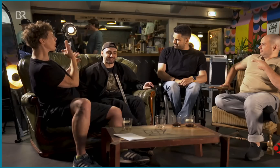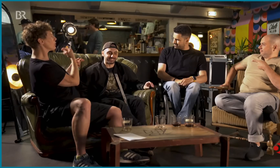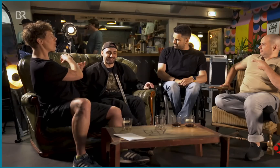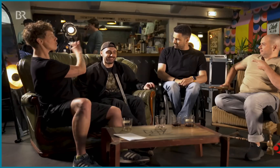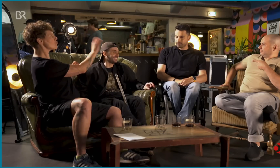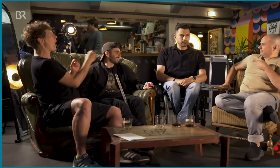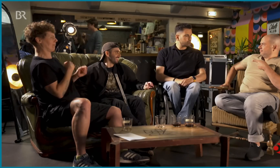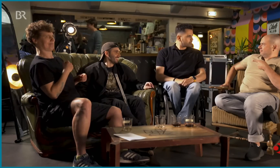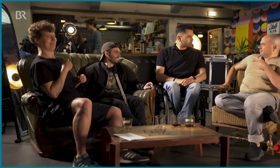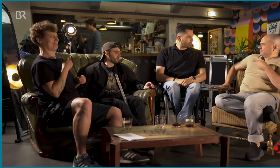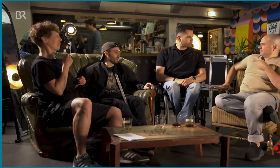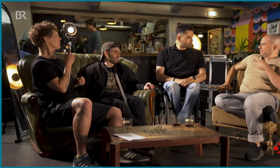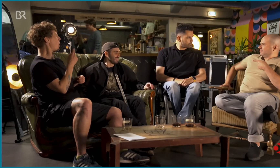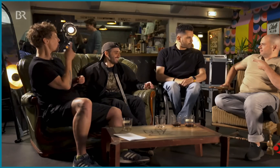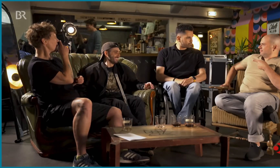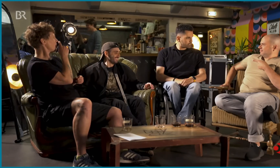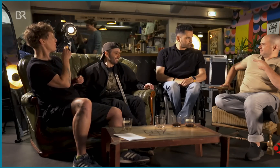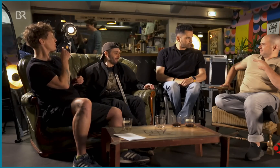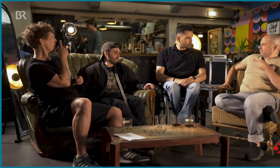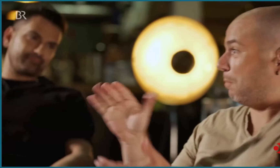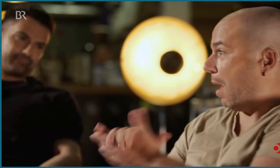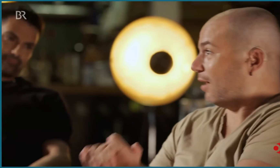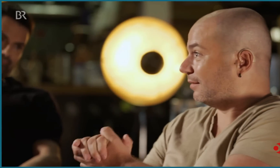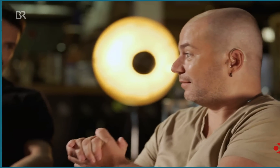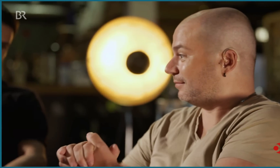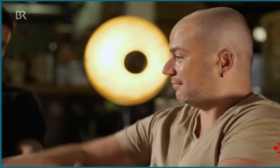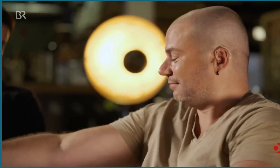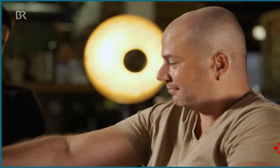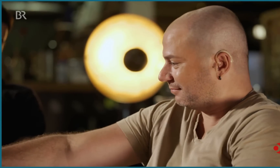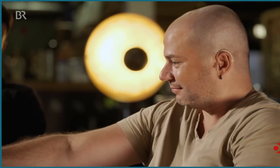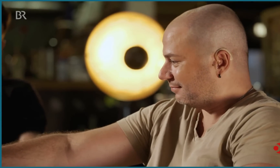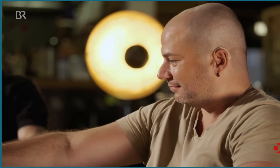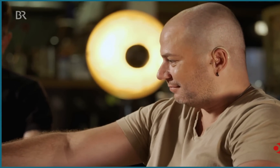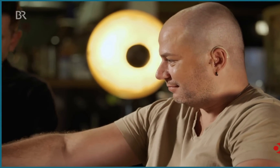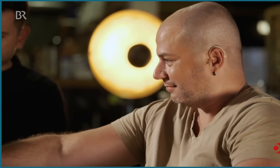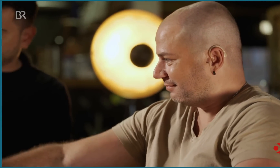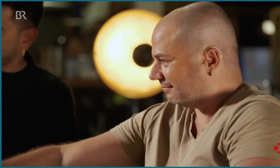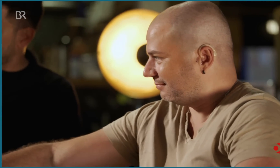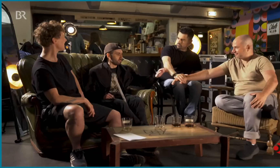witzig. Ich bin dabei. Einverstanden? Okay, alles klar. Dann verabreden wir das jetzt, oder was?